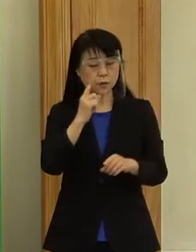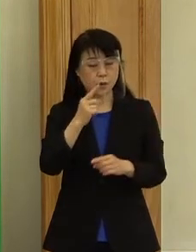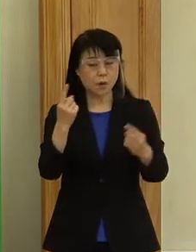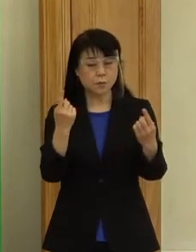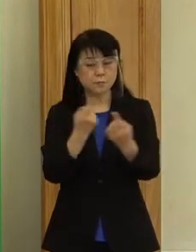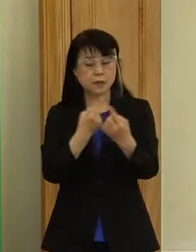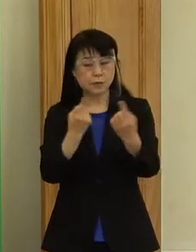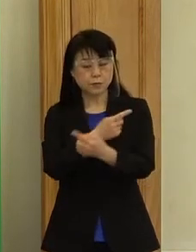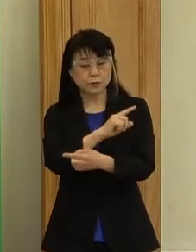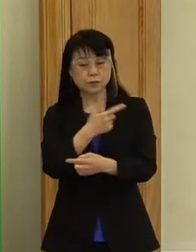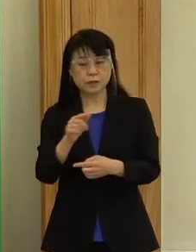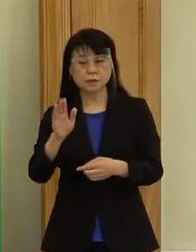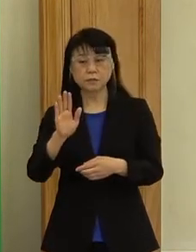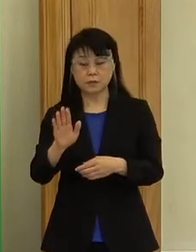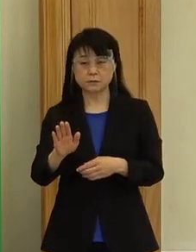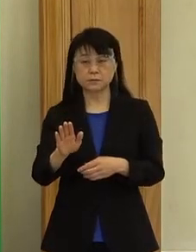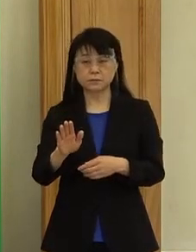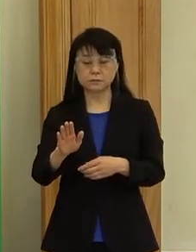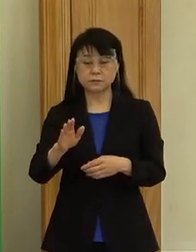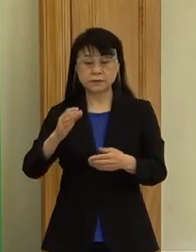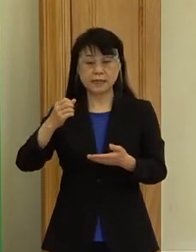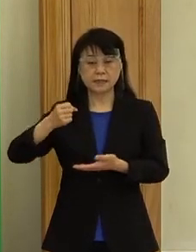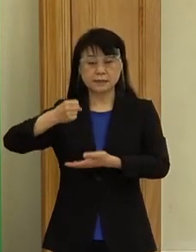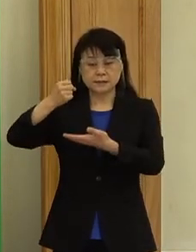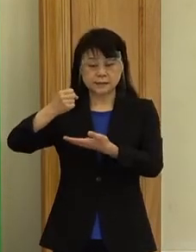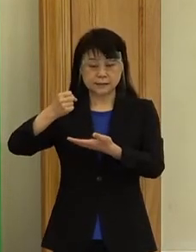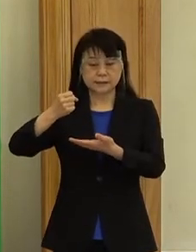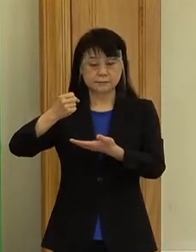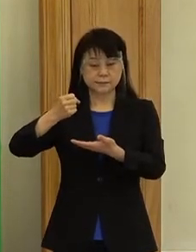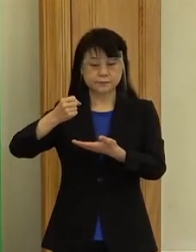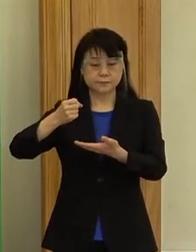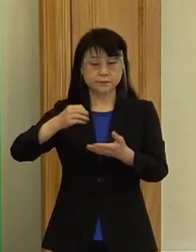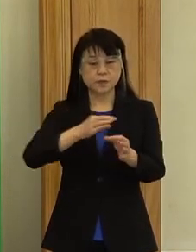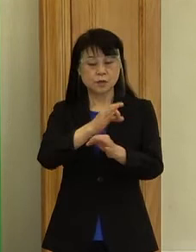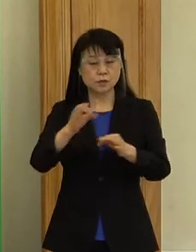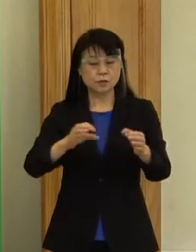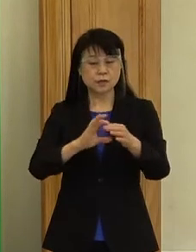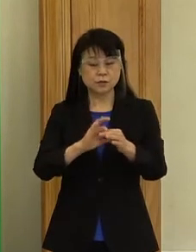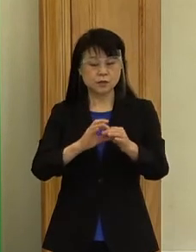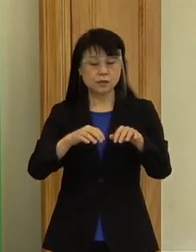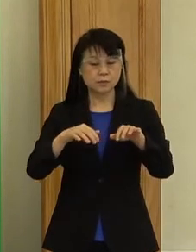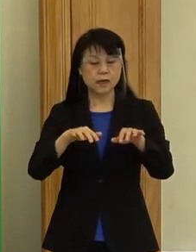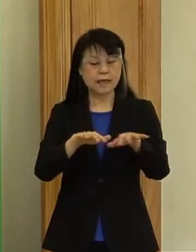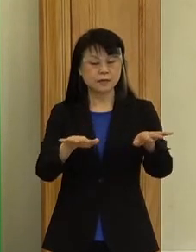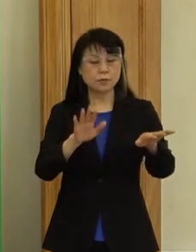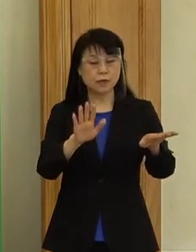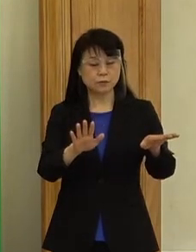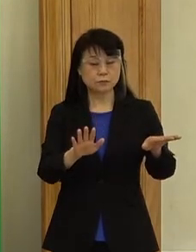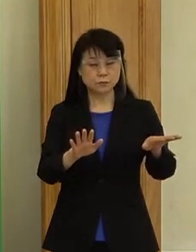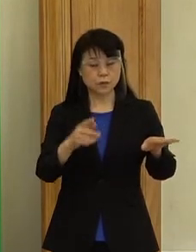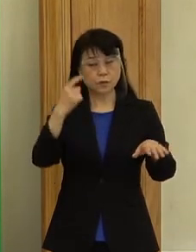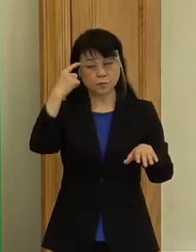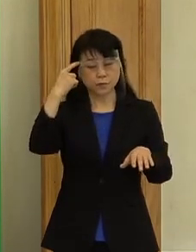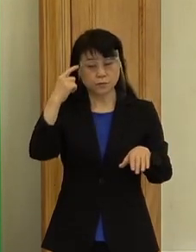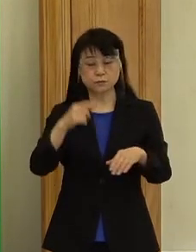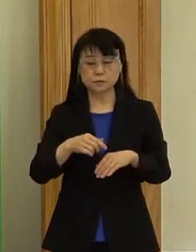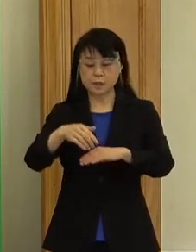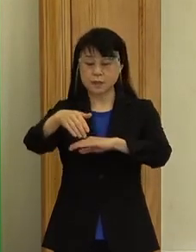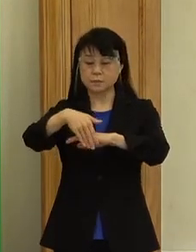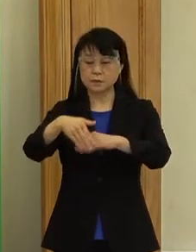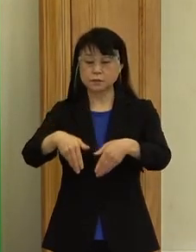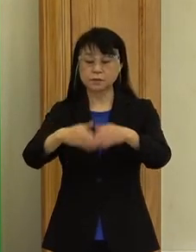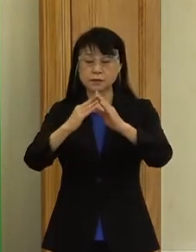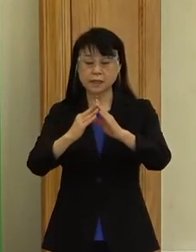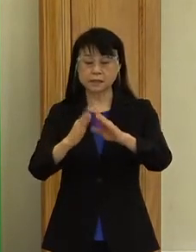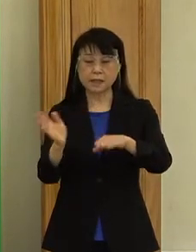得て、その取引先の資金繰りとかそういうものにちょっと影響が出てくるというようなことも考えられると思うんですけれども、そういうの窓口を開いた上で